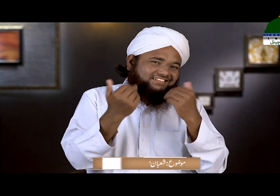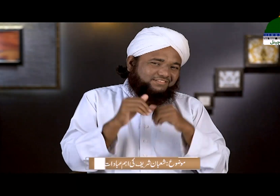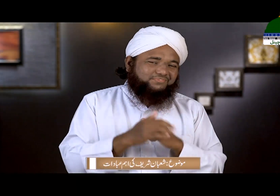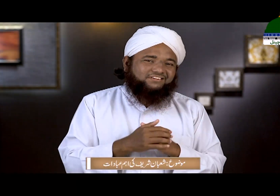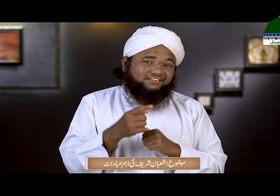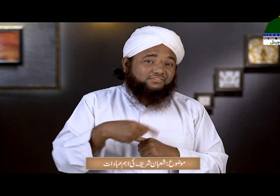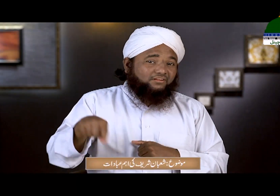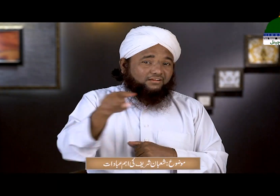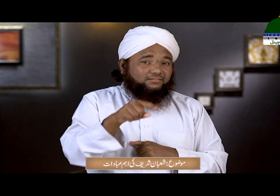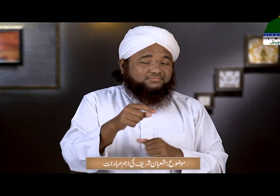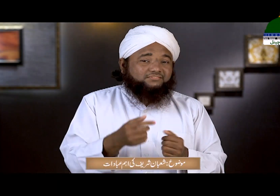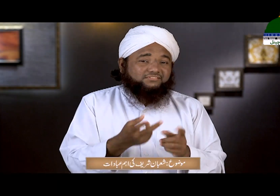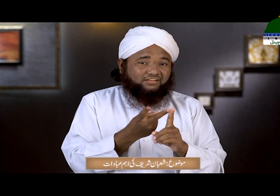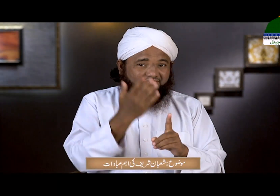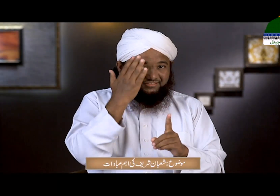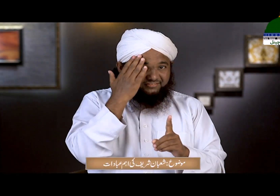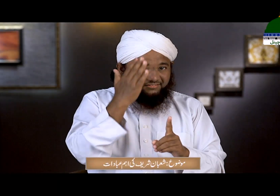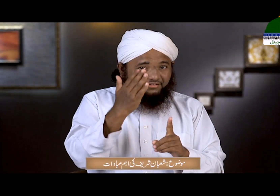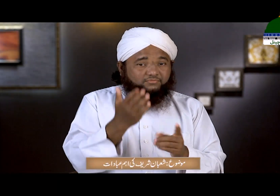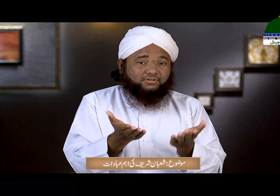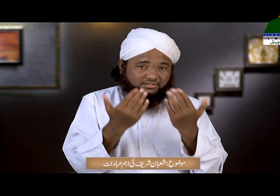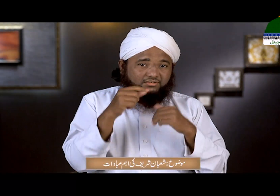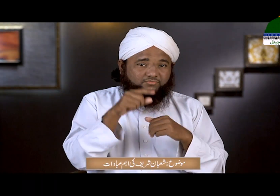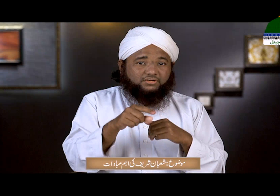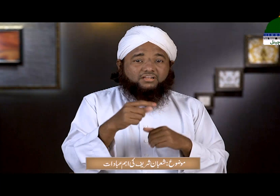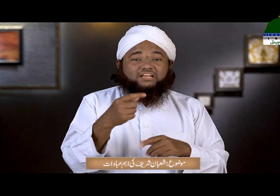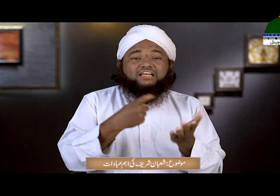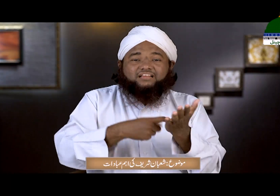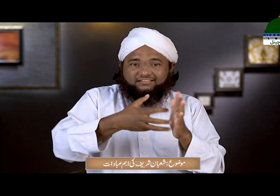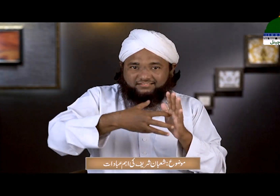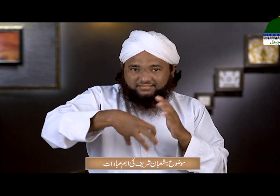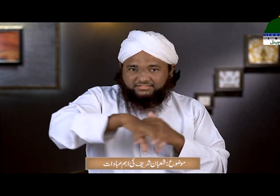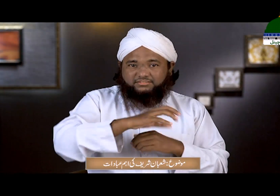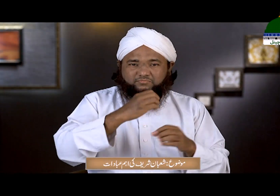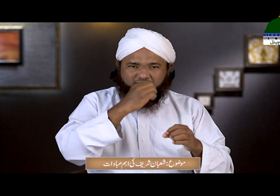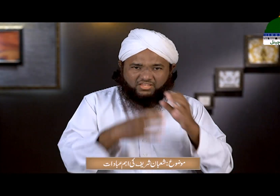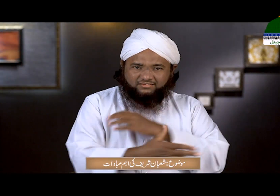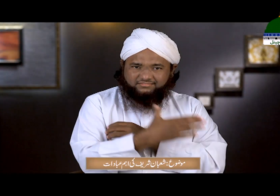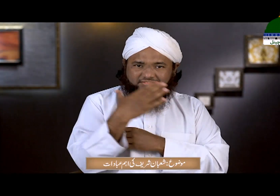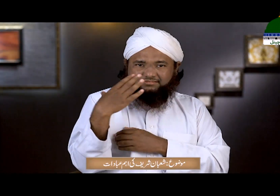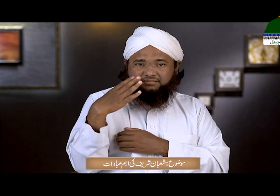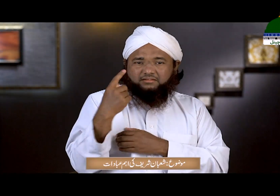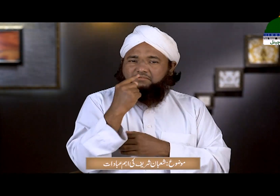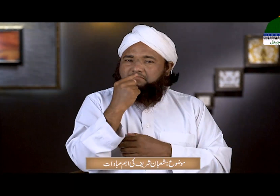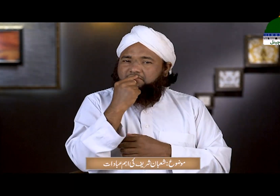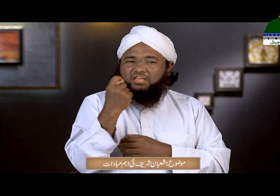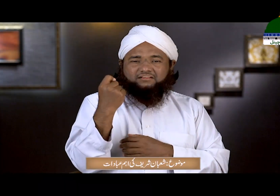گا۔ الحمدللہ عاشقان رسول کی دینی تحریک دعوت اسلامی کے دینی ماحول میں رجب اور شعبان کے روزوں کی بہار ہوتی